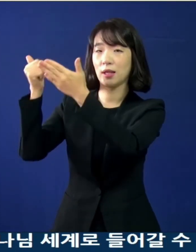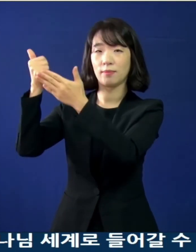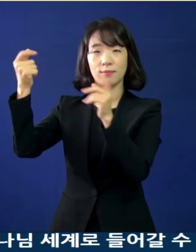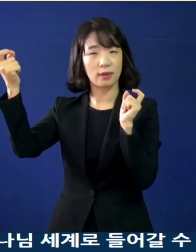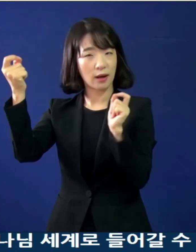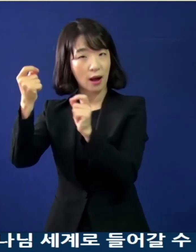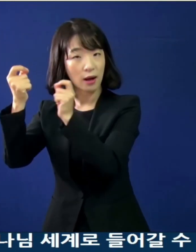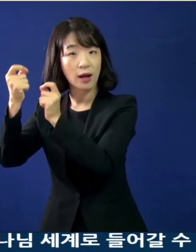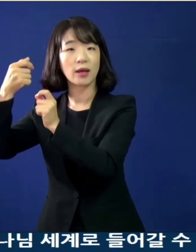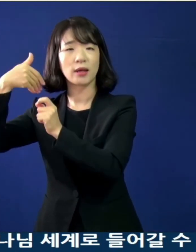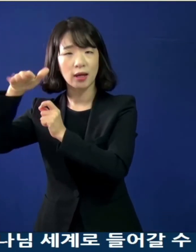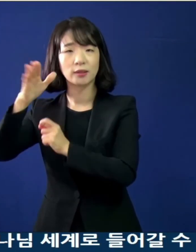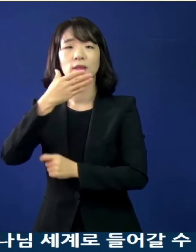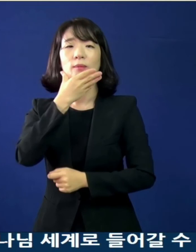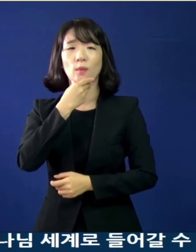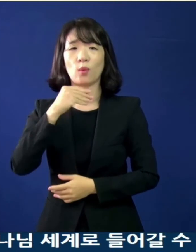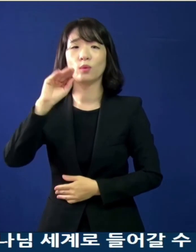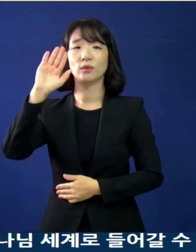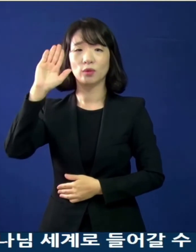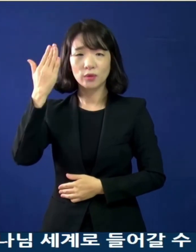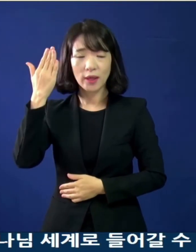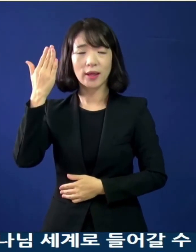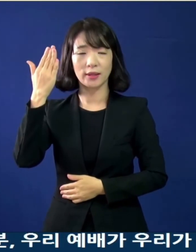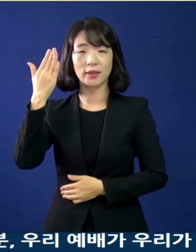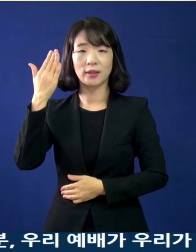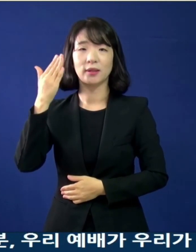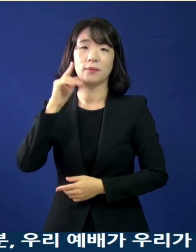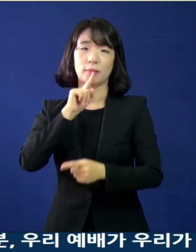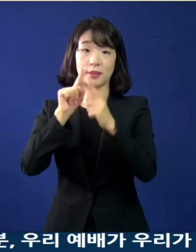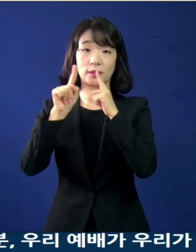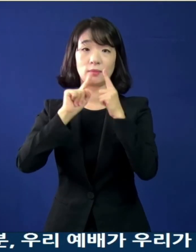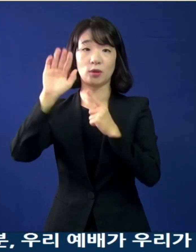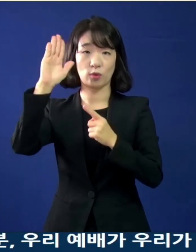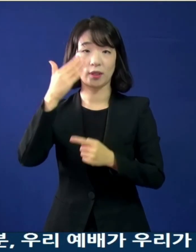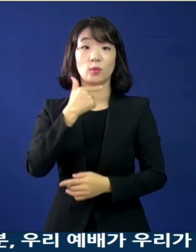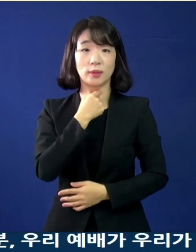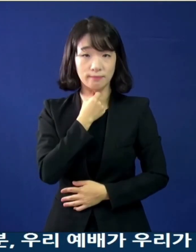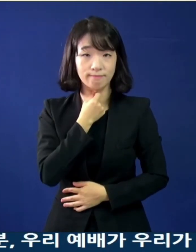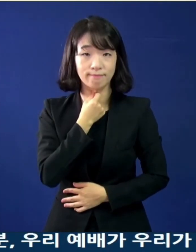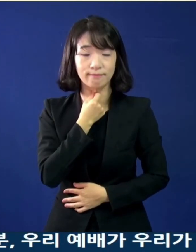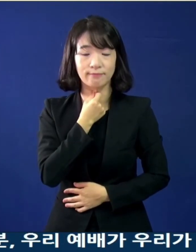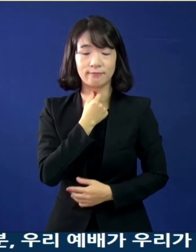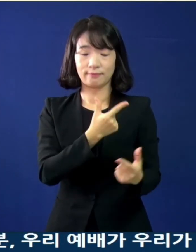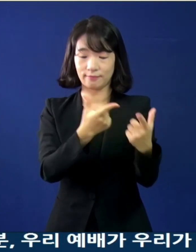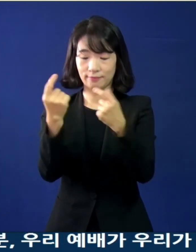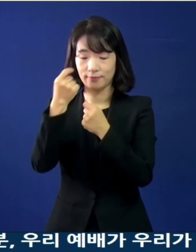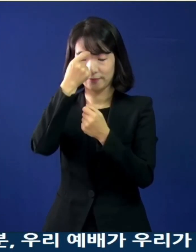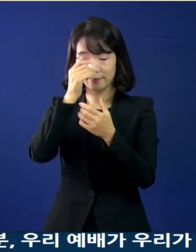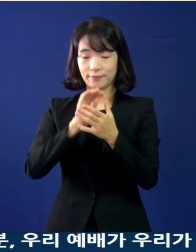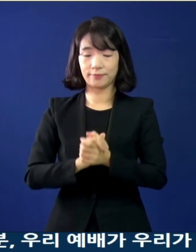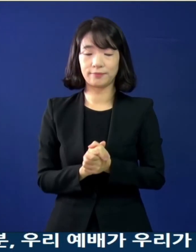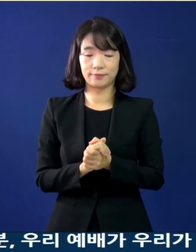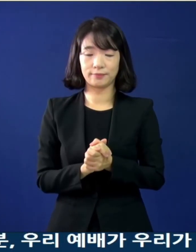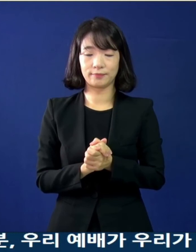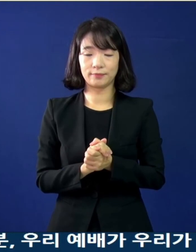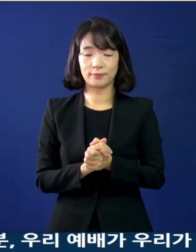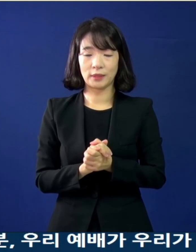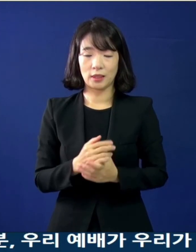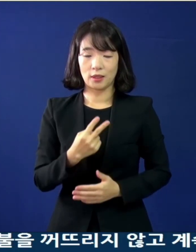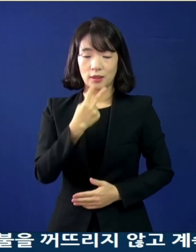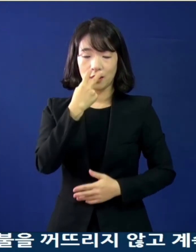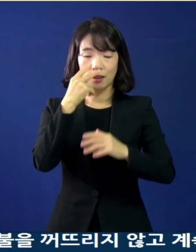이루는 복된 교훈이 되기를 소망합니다. 기도하겠습니다. 살아계신 아버지